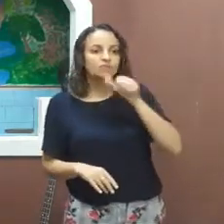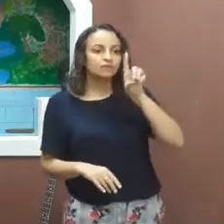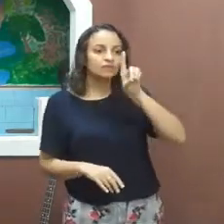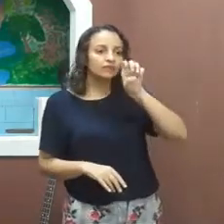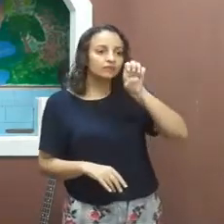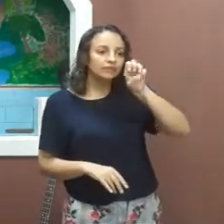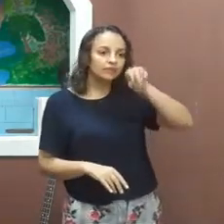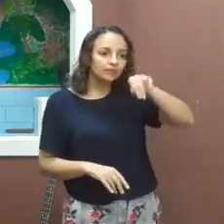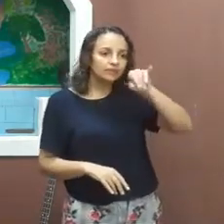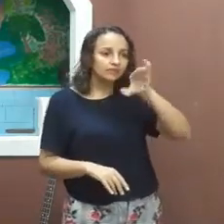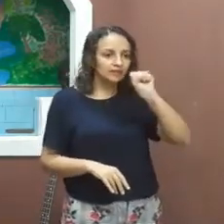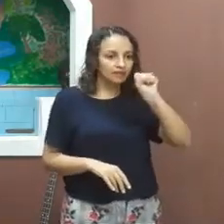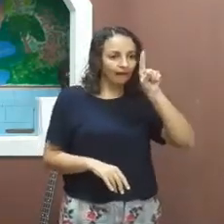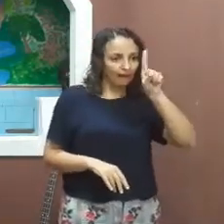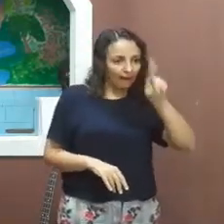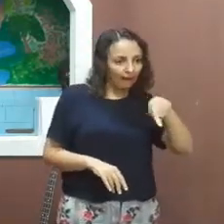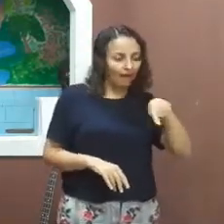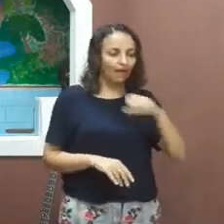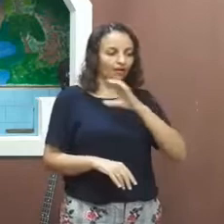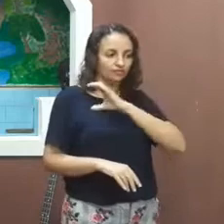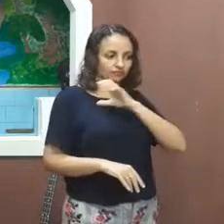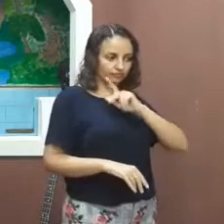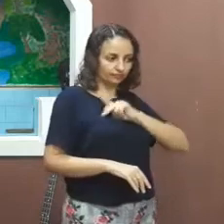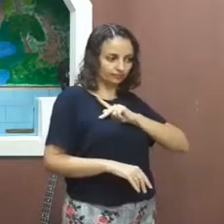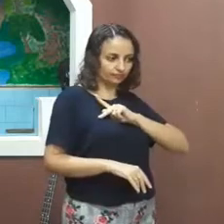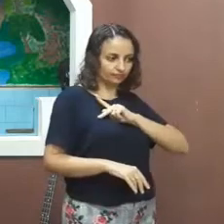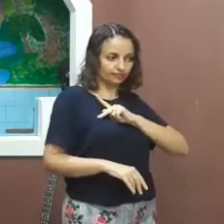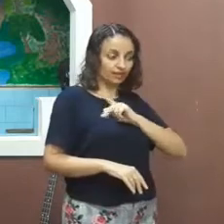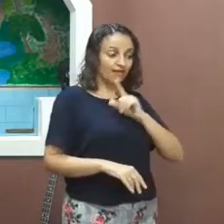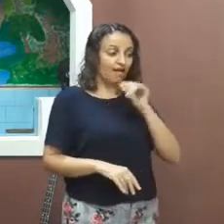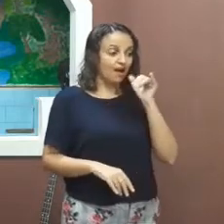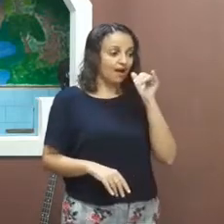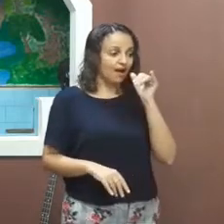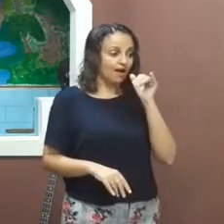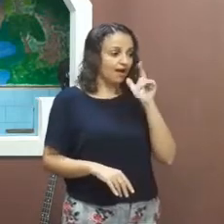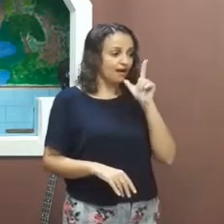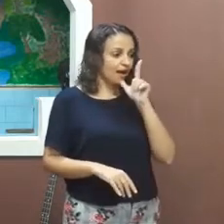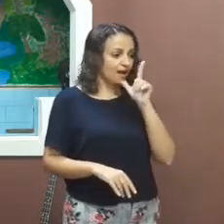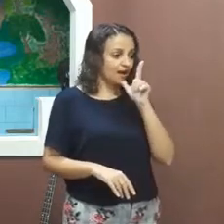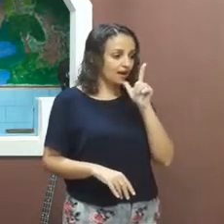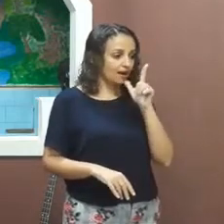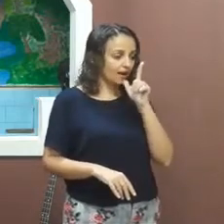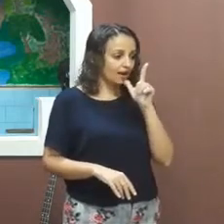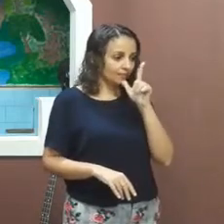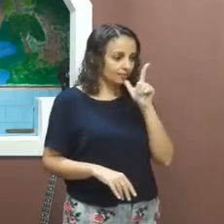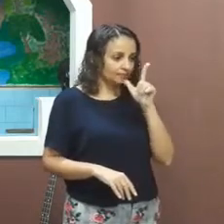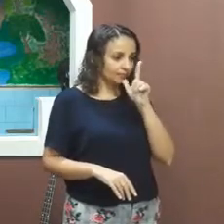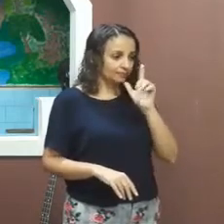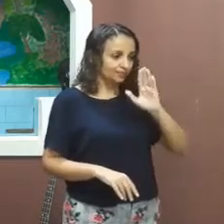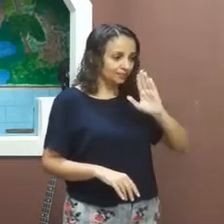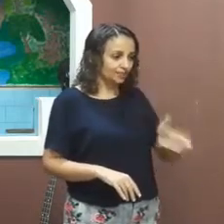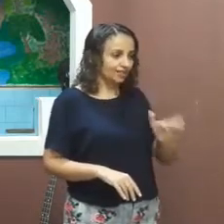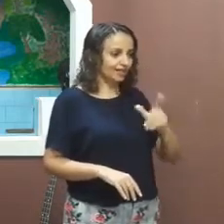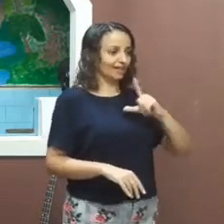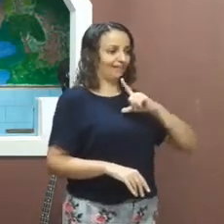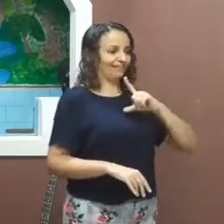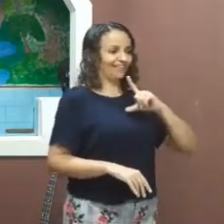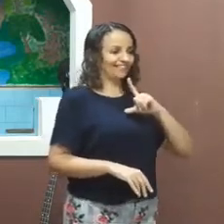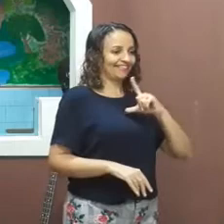Você sabia que na Alemanha, olha só, olha como nós estamos complicados. Na Alemanha já existe